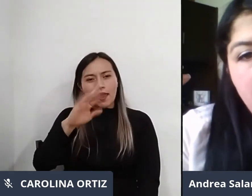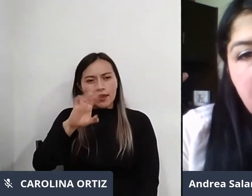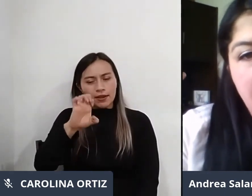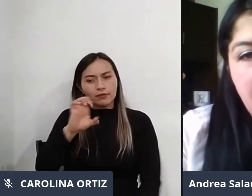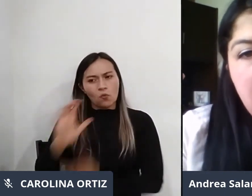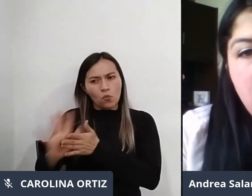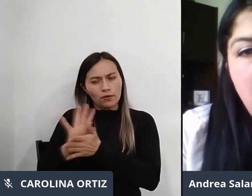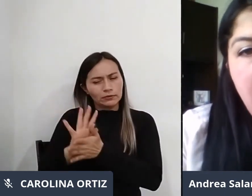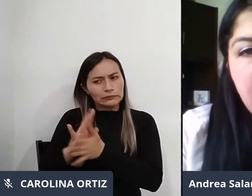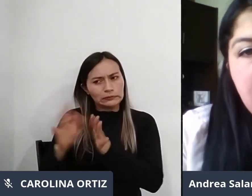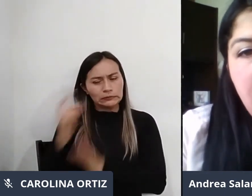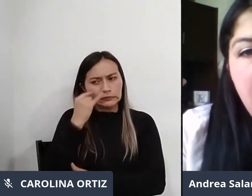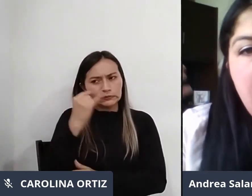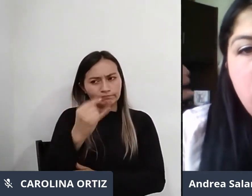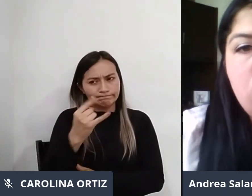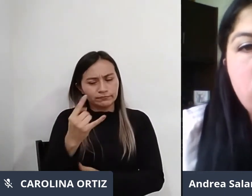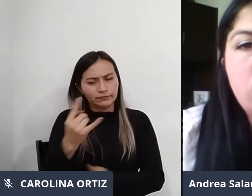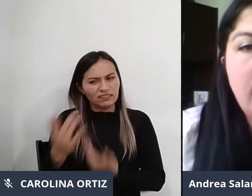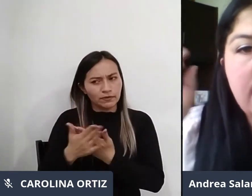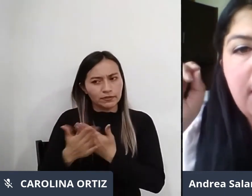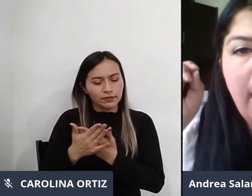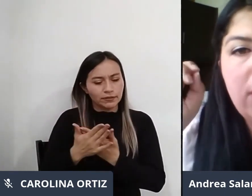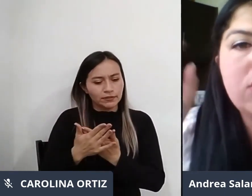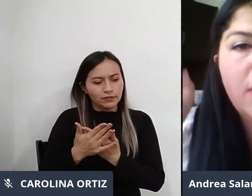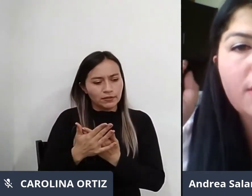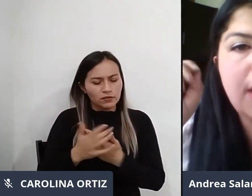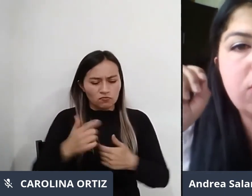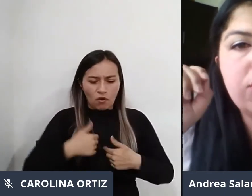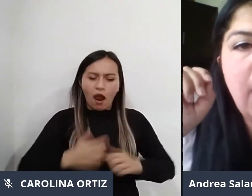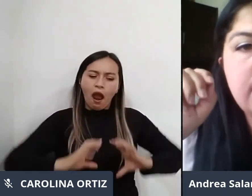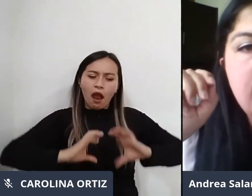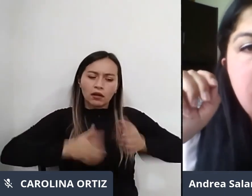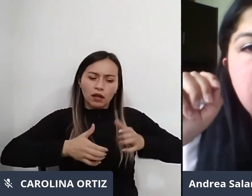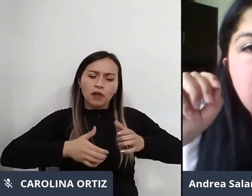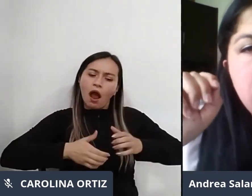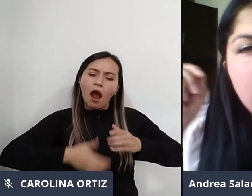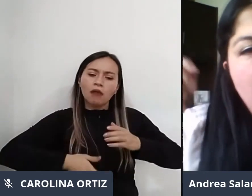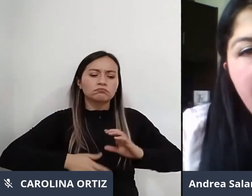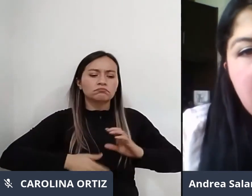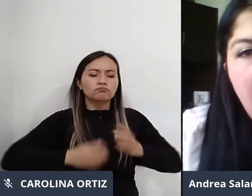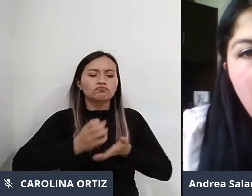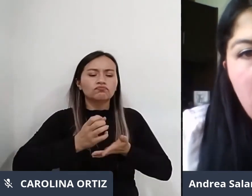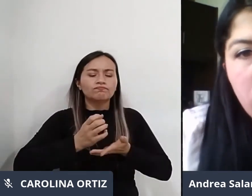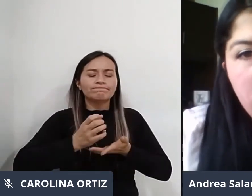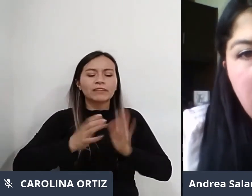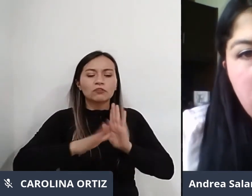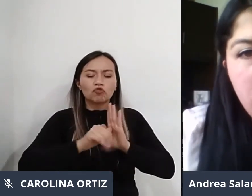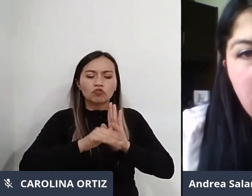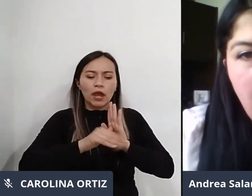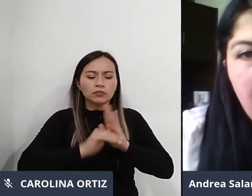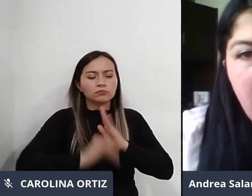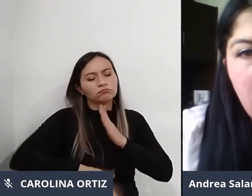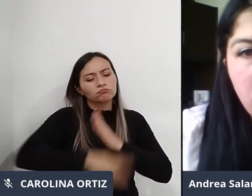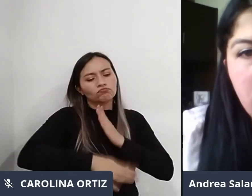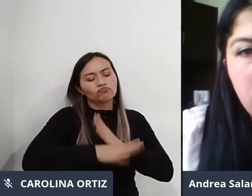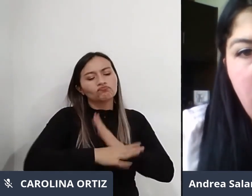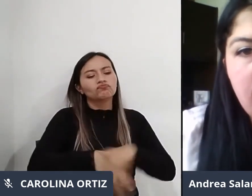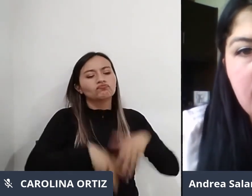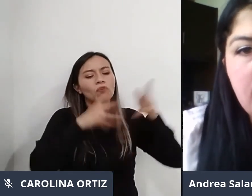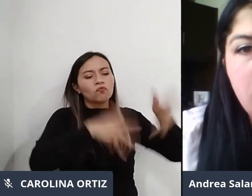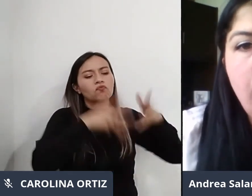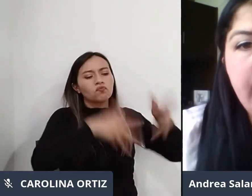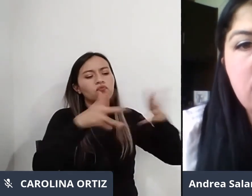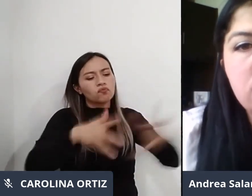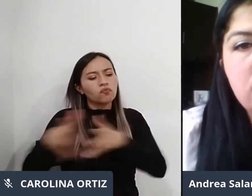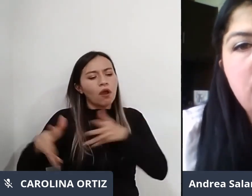que no podemos estar haciendo clases y yo continuar enseñando ciencias sociales si yo no he pensado el contexto que están viviendo los